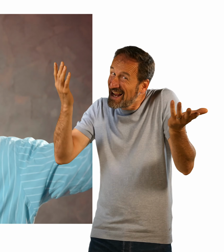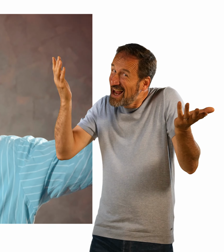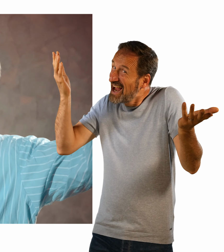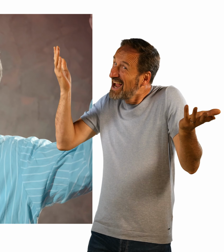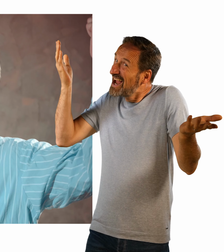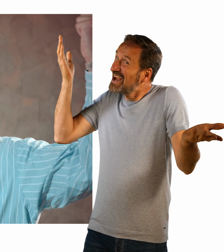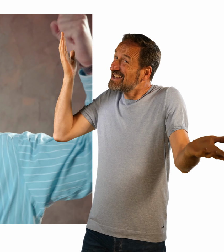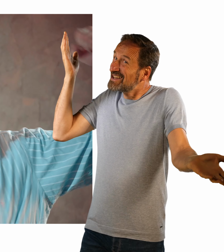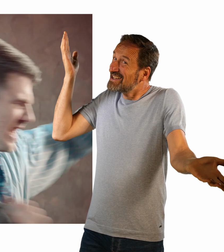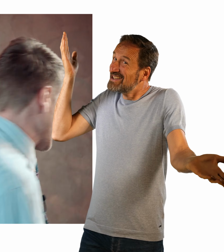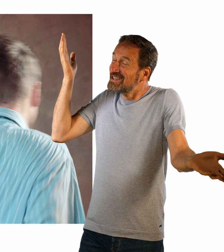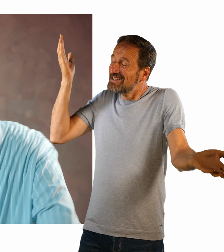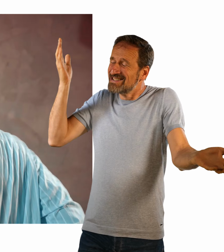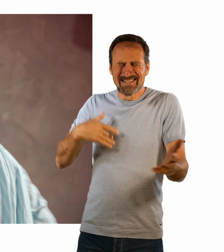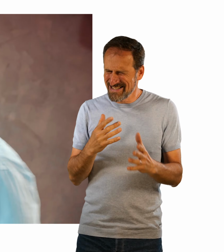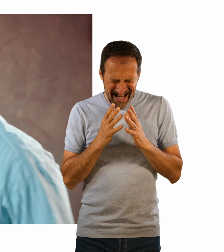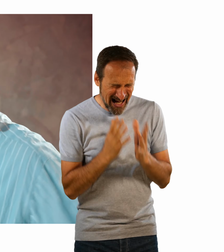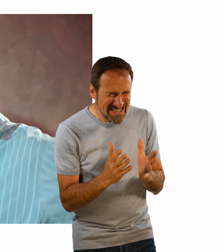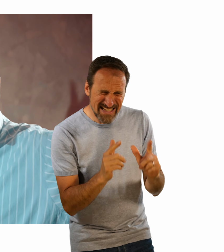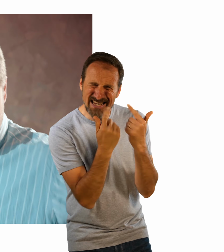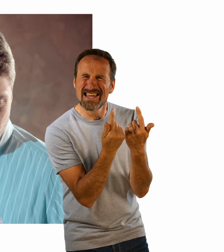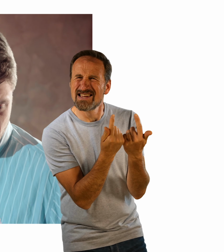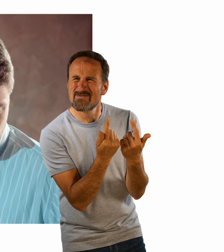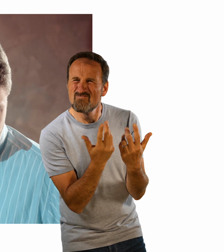Sternen. Ich hasse das Team.